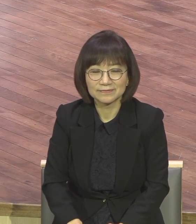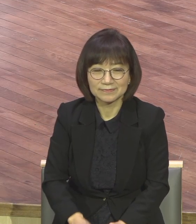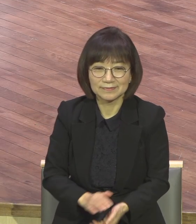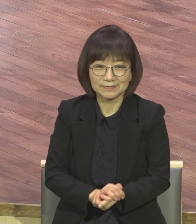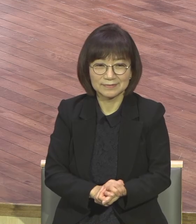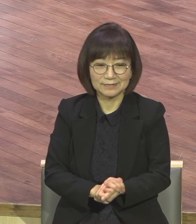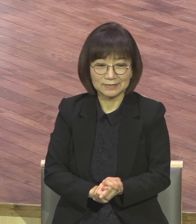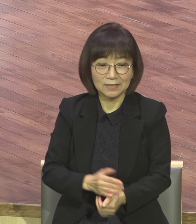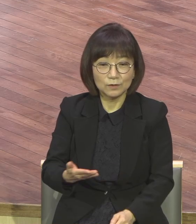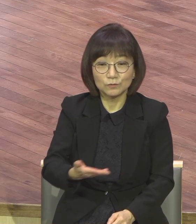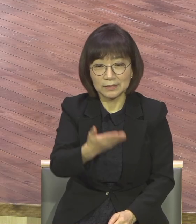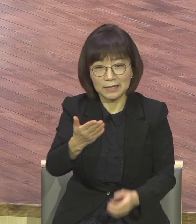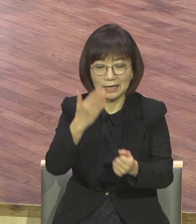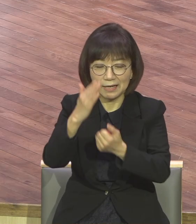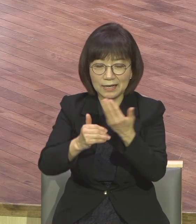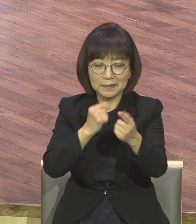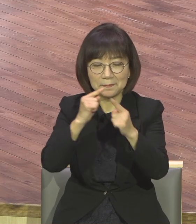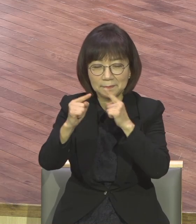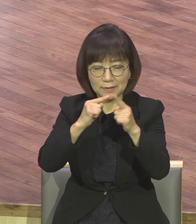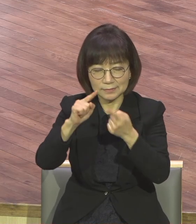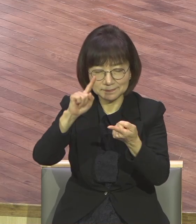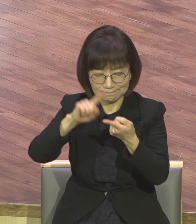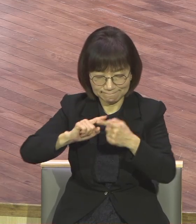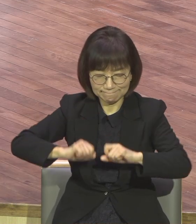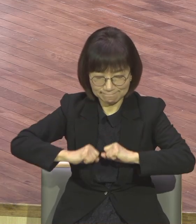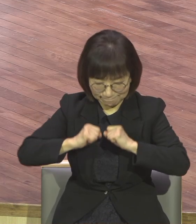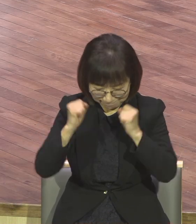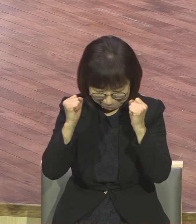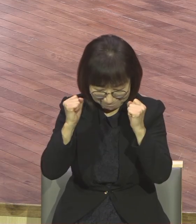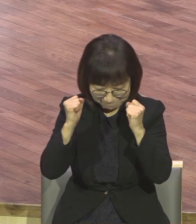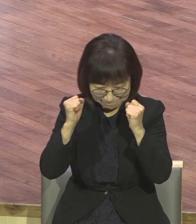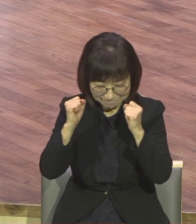말씀에 순종했기 때문에. 하나님 말씀에 순종했기